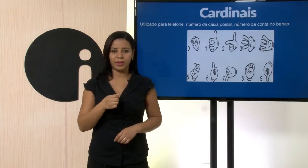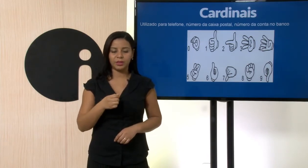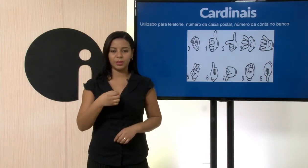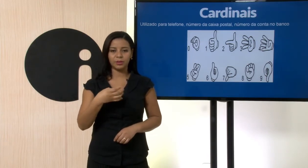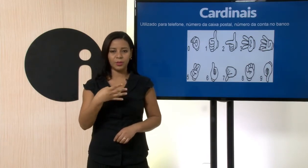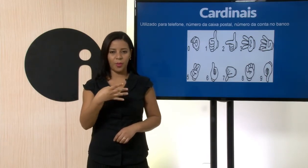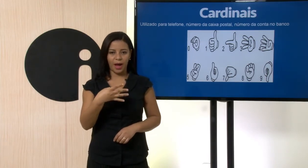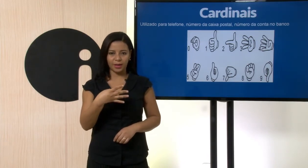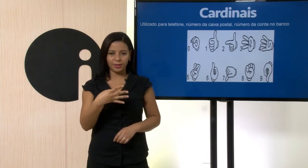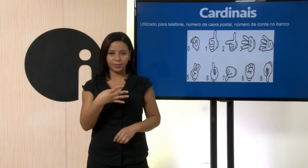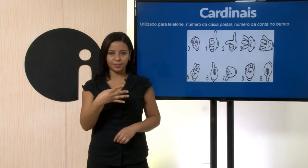novamente, 4,